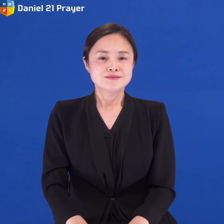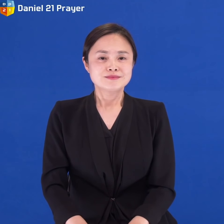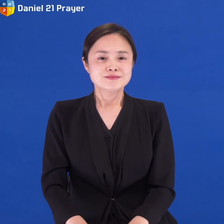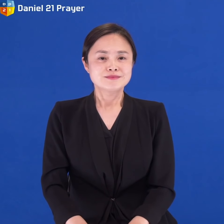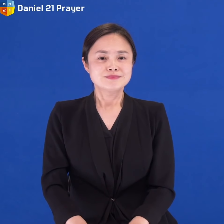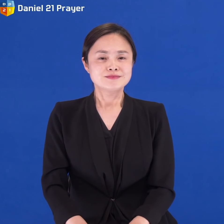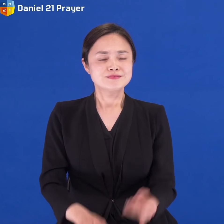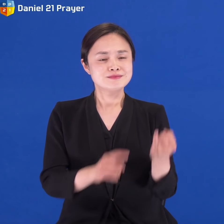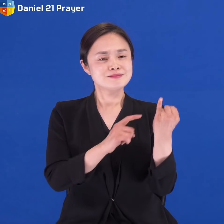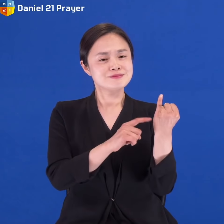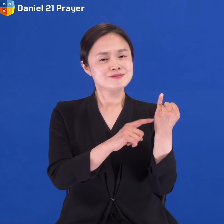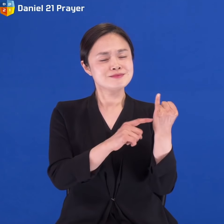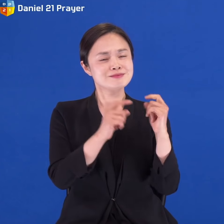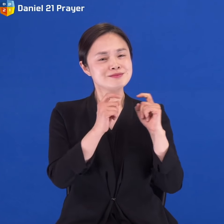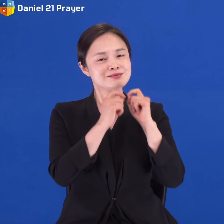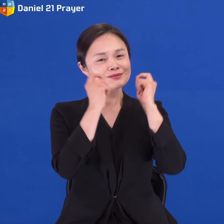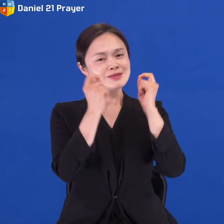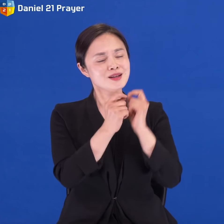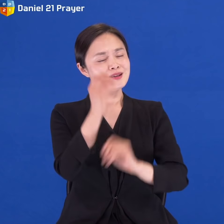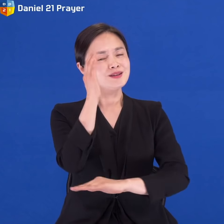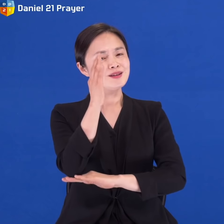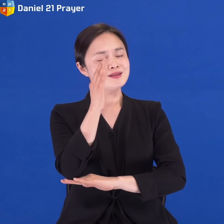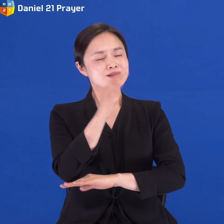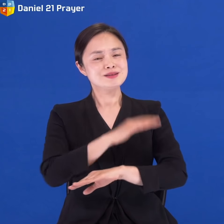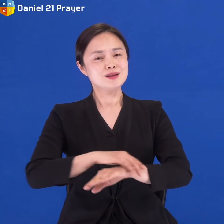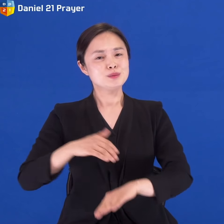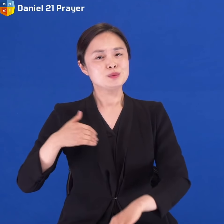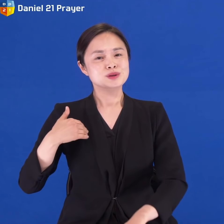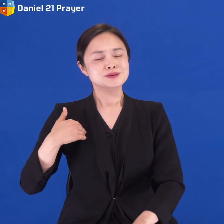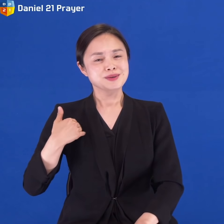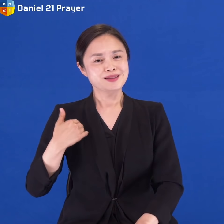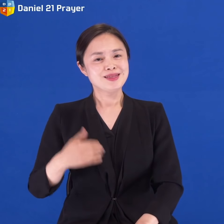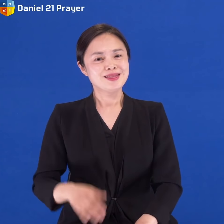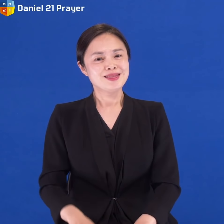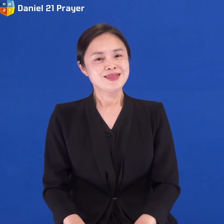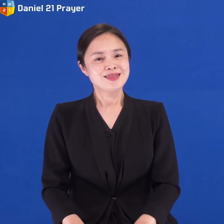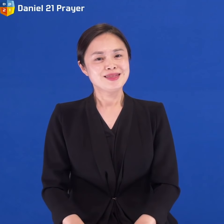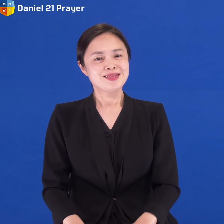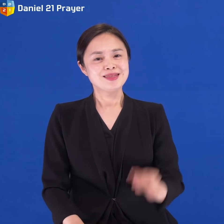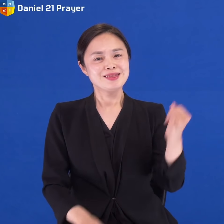정확히 모르지만 저와 다른 여유